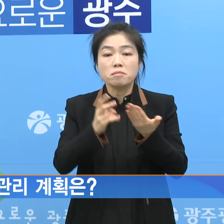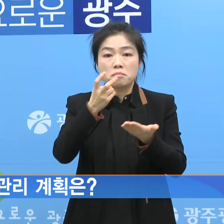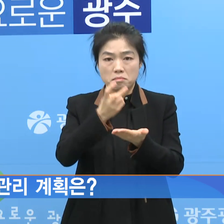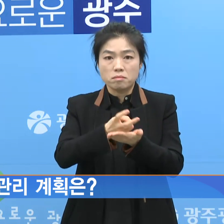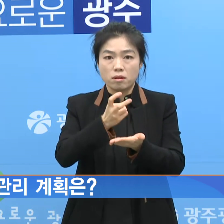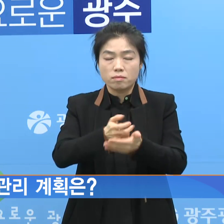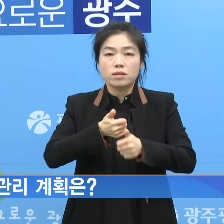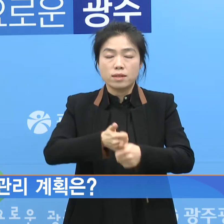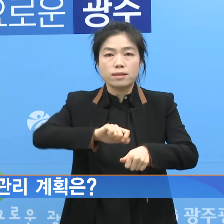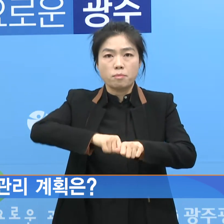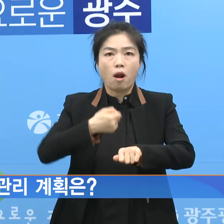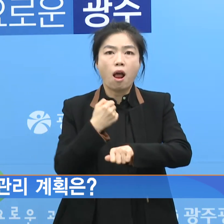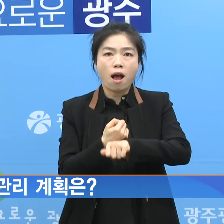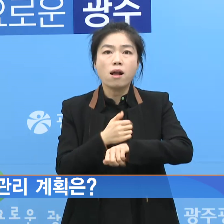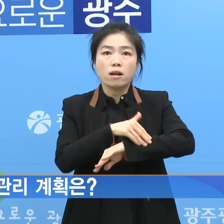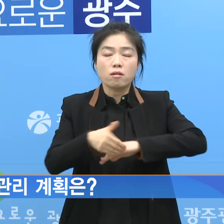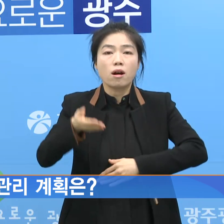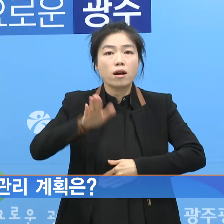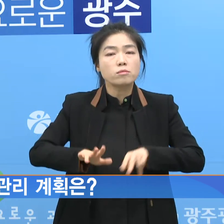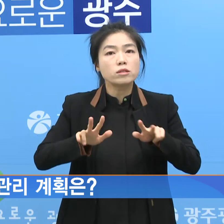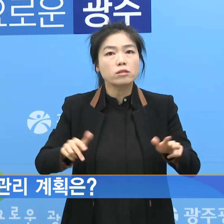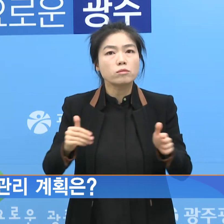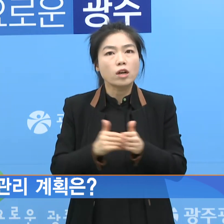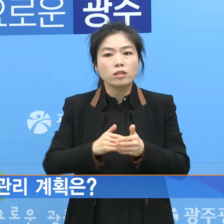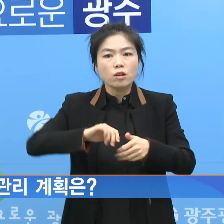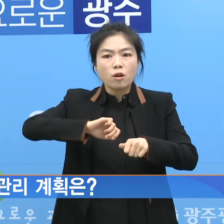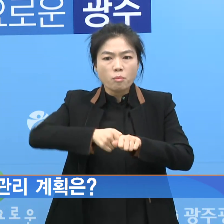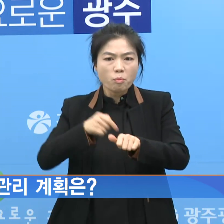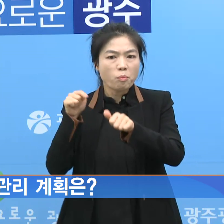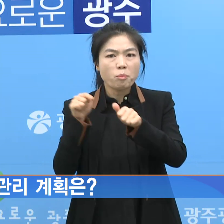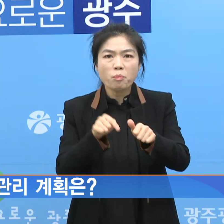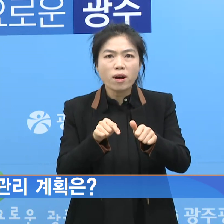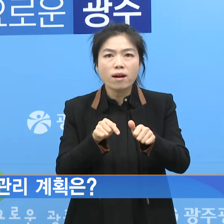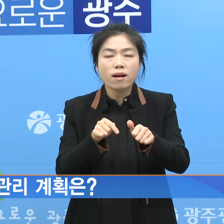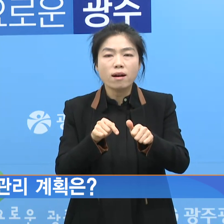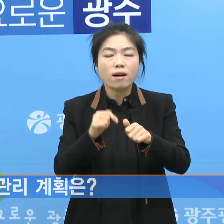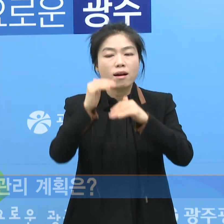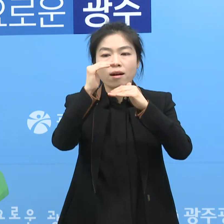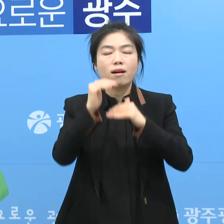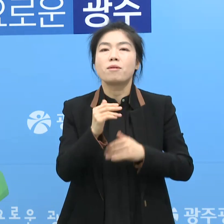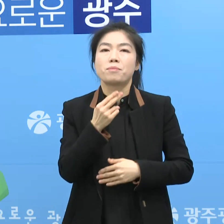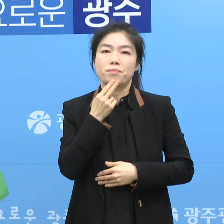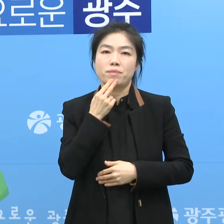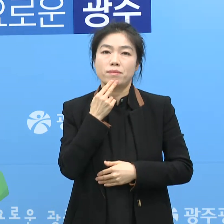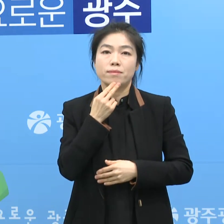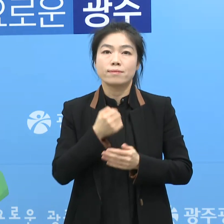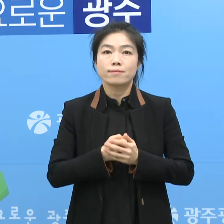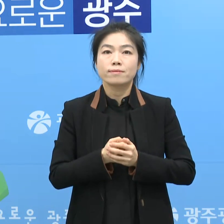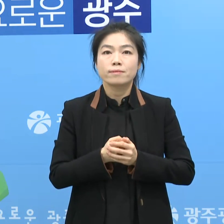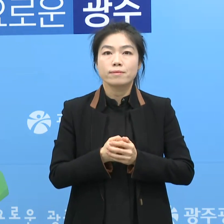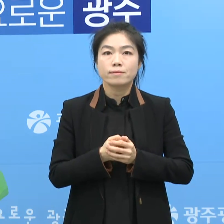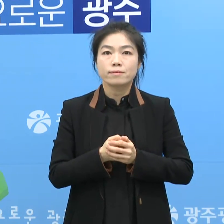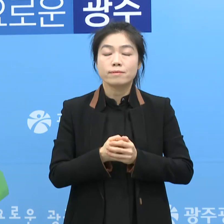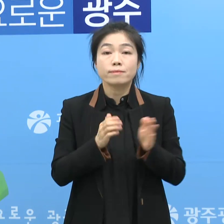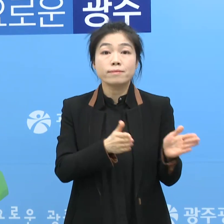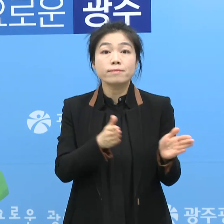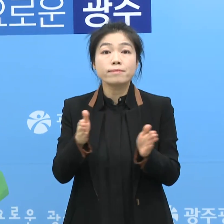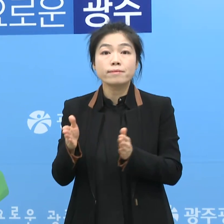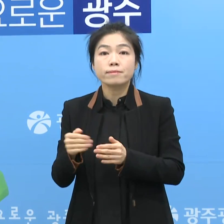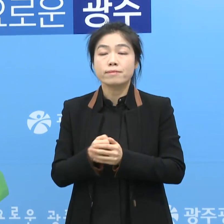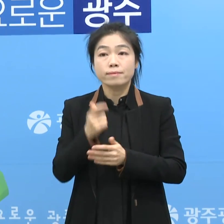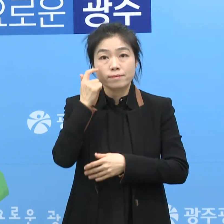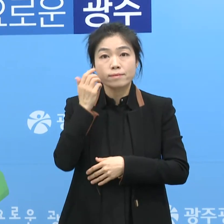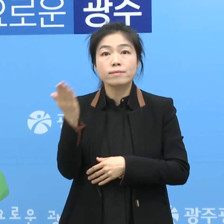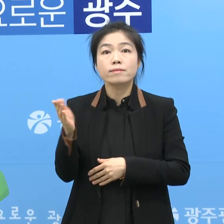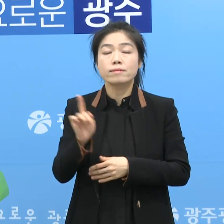조치할 계획입니다만은 현재까지는 그런 조치를 한 내역은 없습니다. 예, 다음 질문